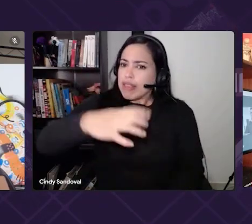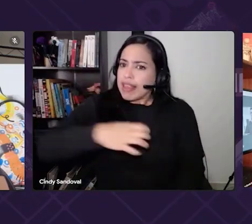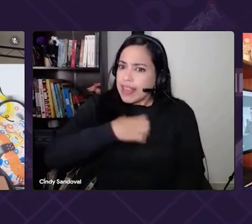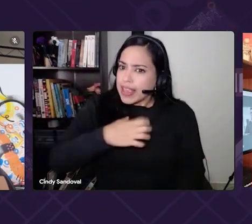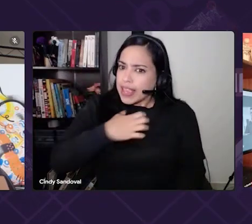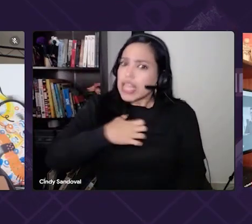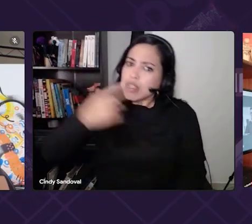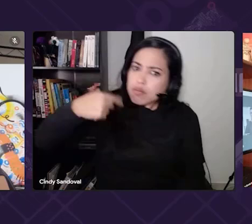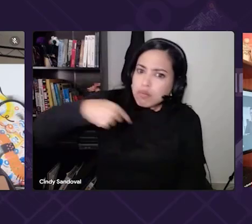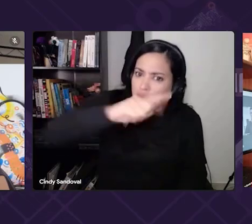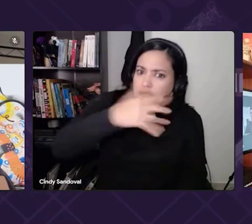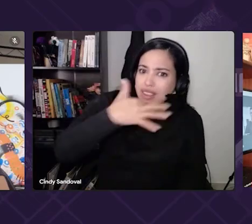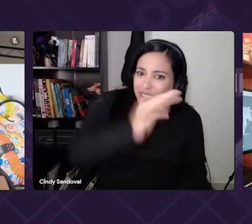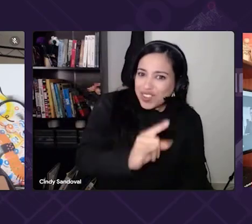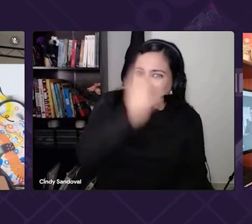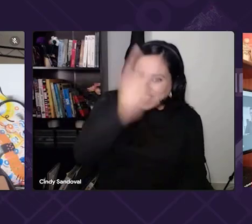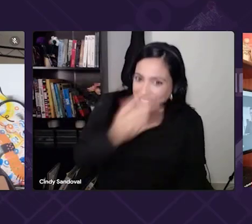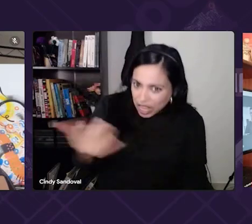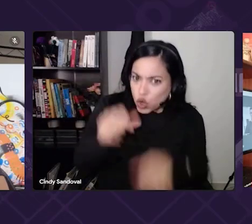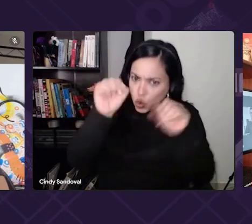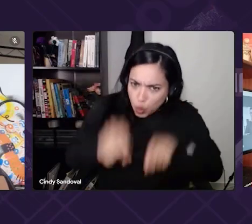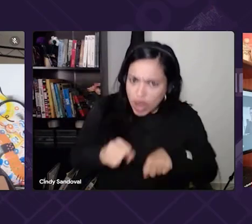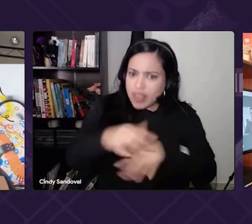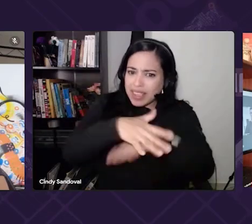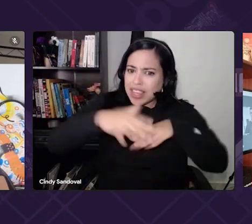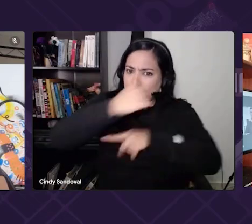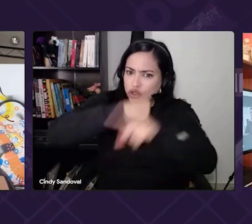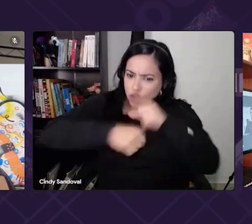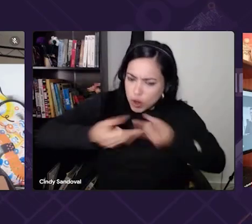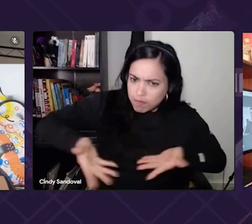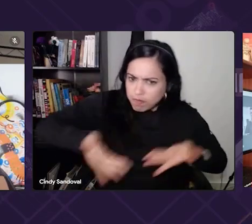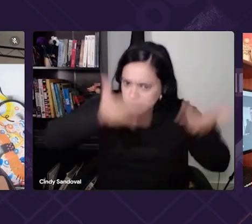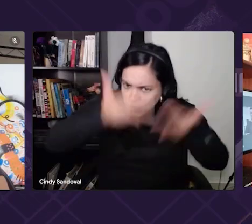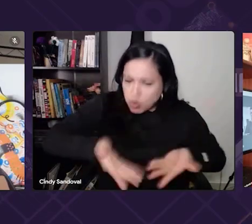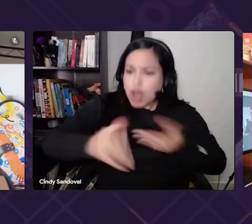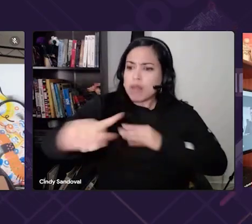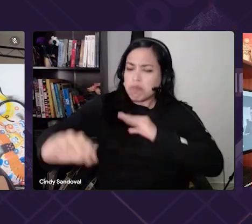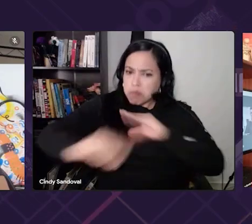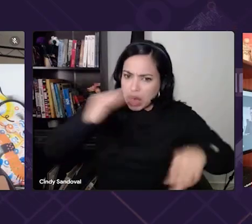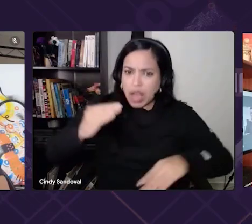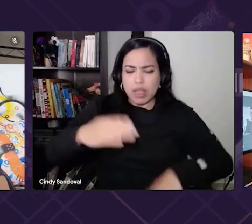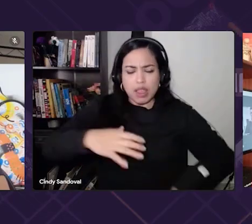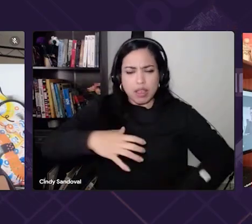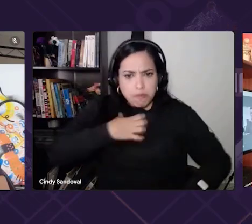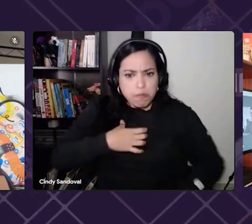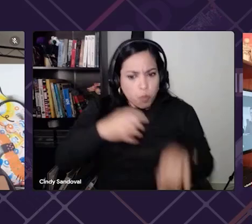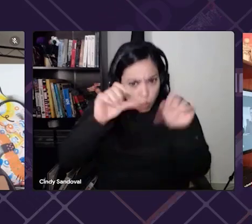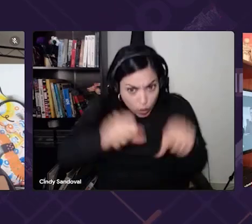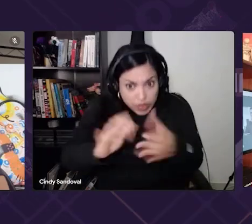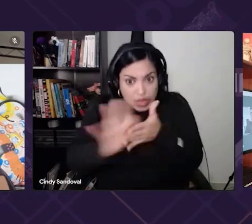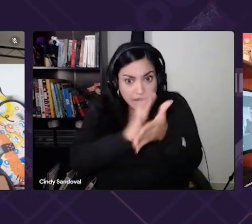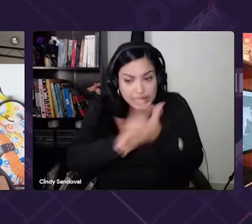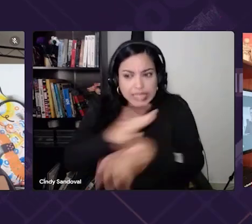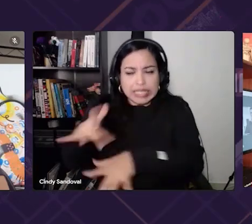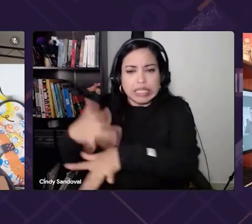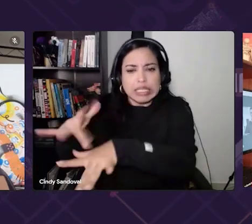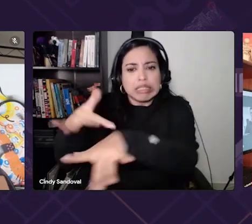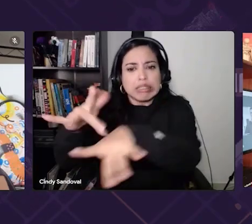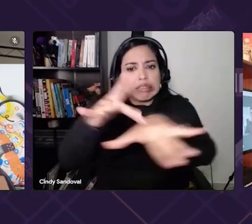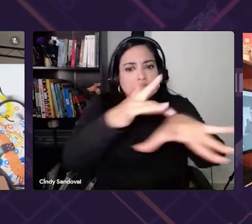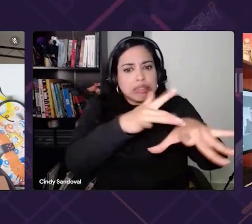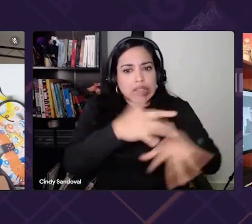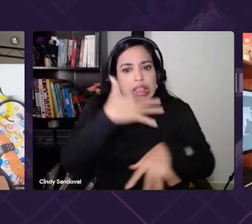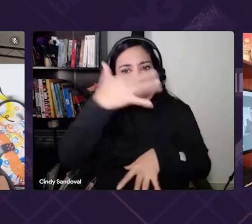siguiendo a Capital a través de la señal abierta y de las redes digitales a que se comuniquen con nosotros, y en ese sentido